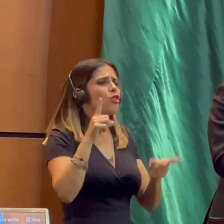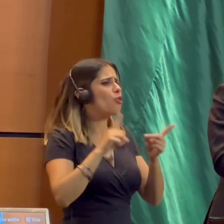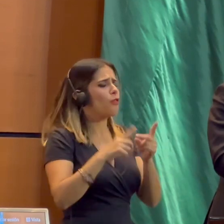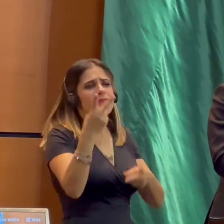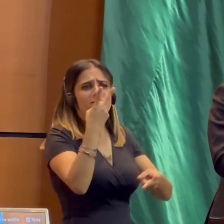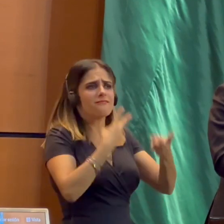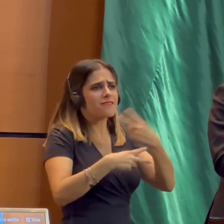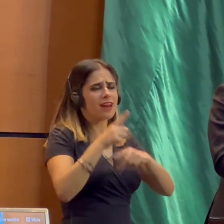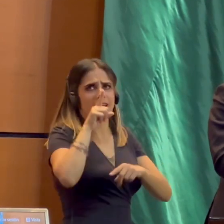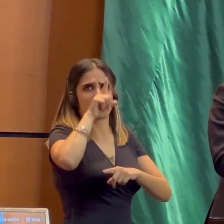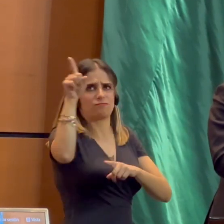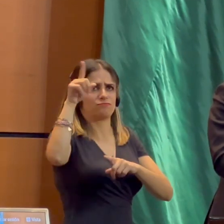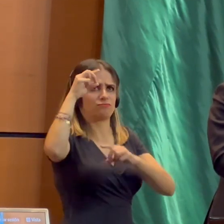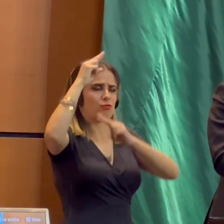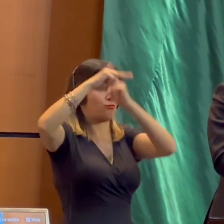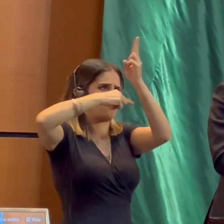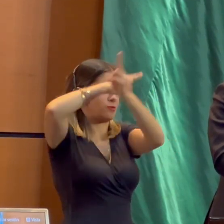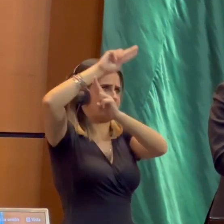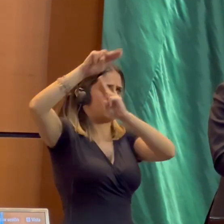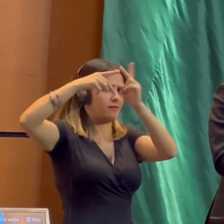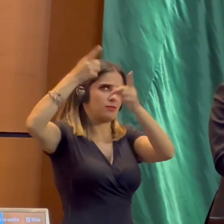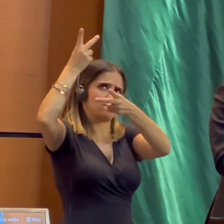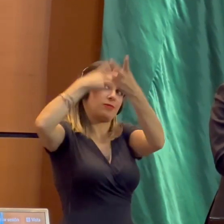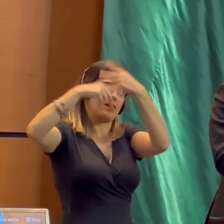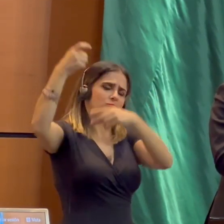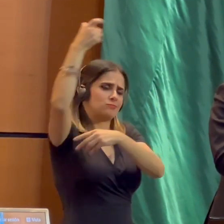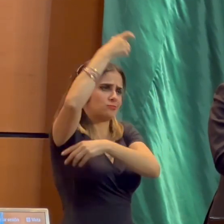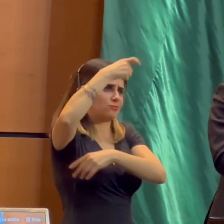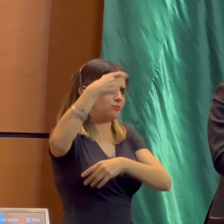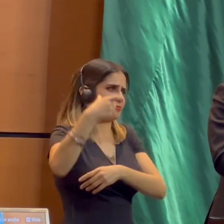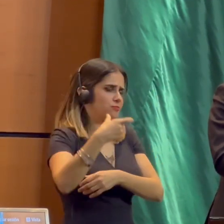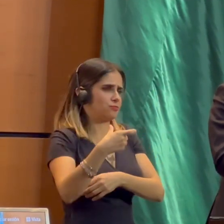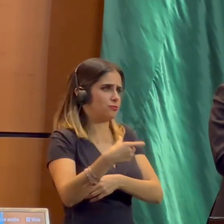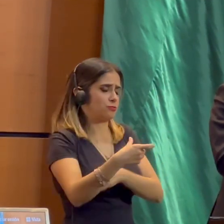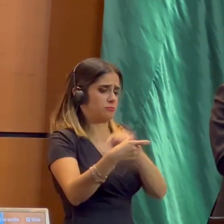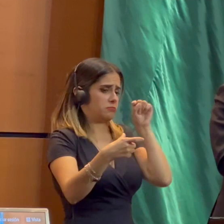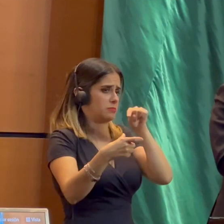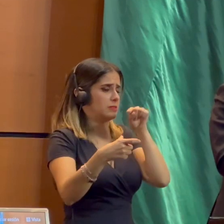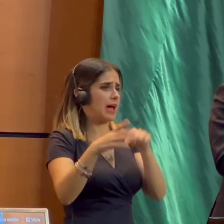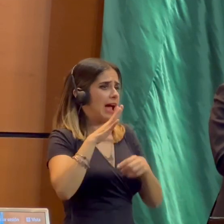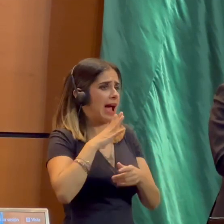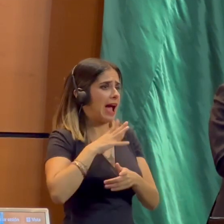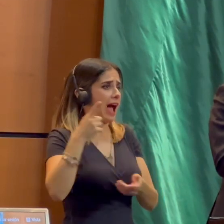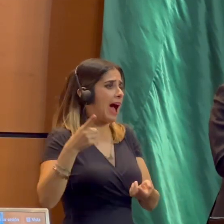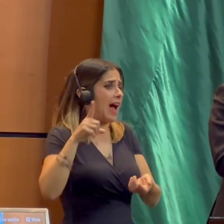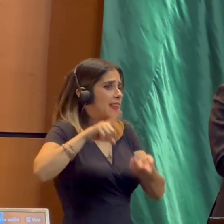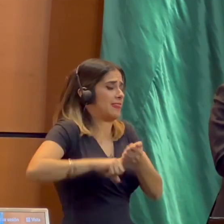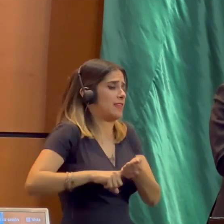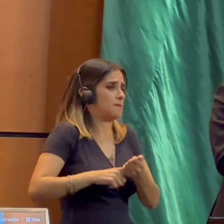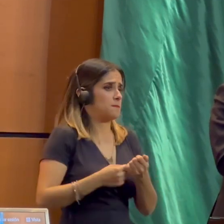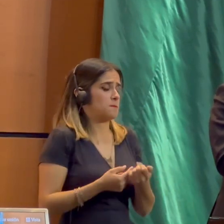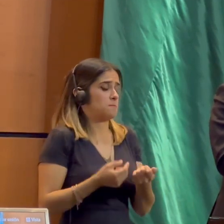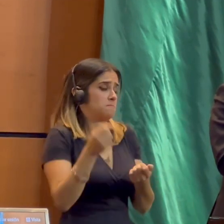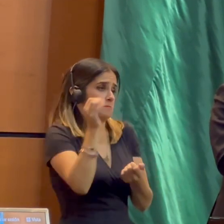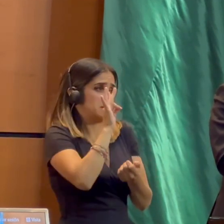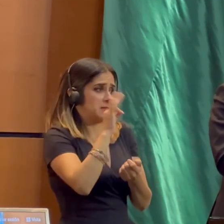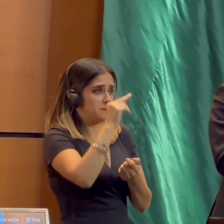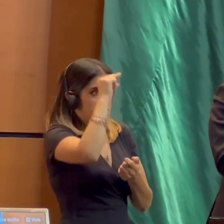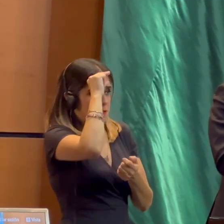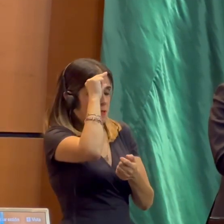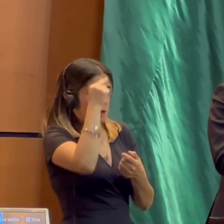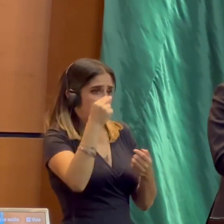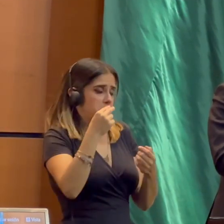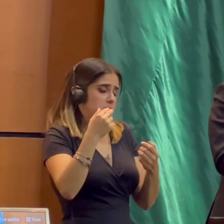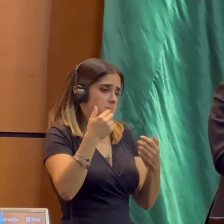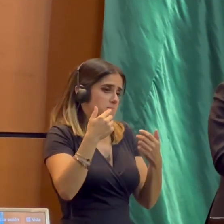生物と大きく異なる生命体が乗り込んでいる乗り物いわゆる一般的に UFO という